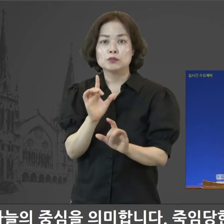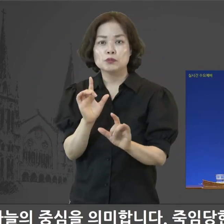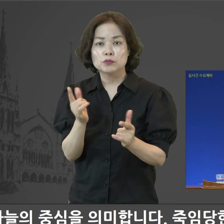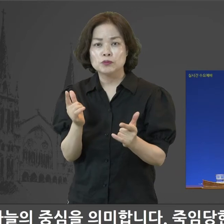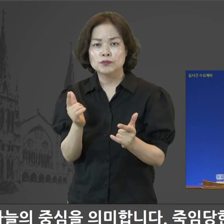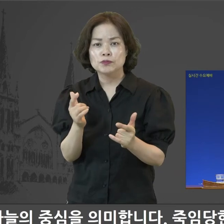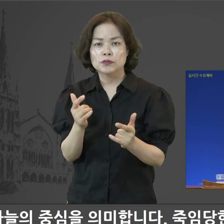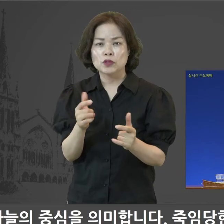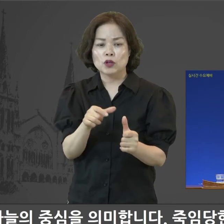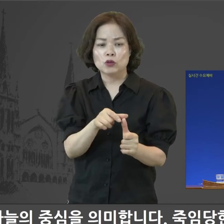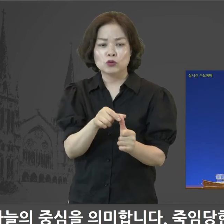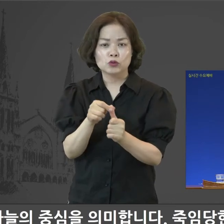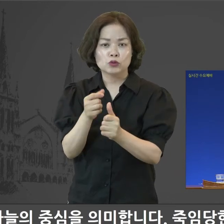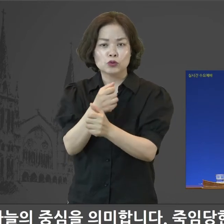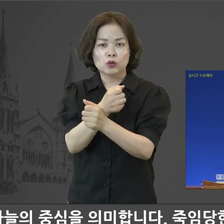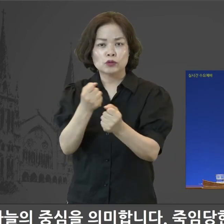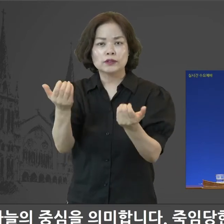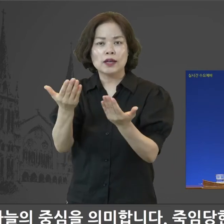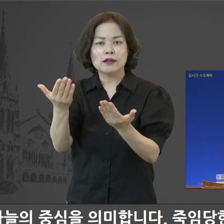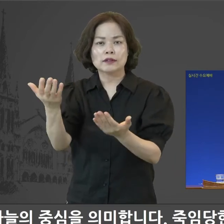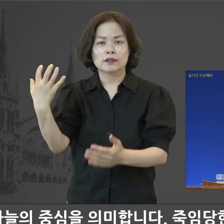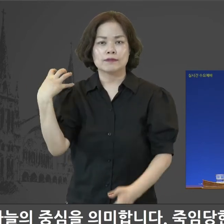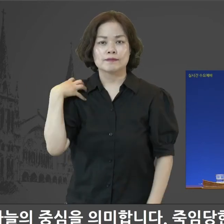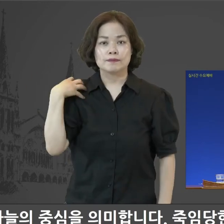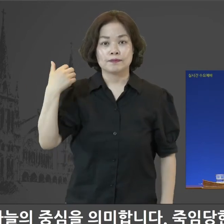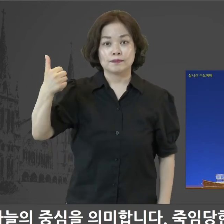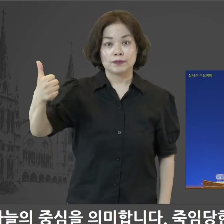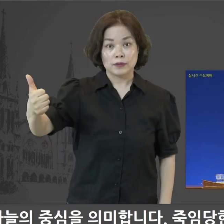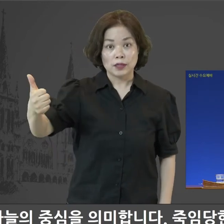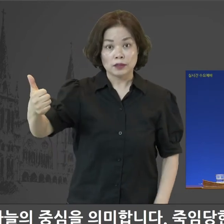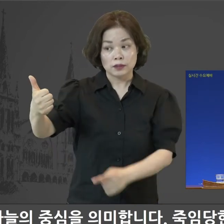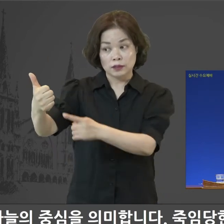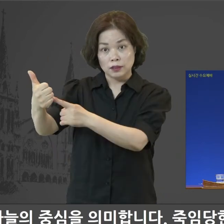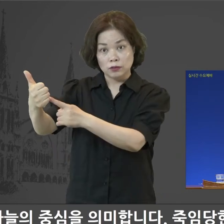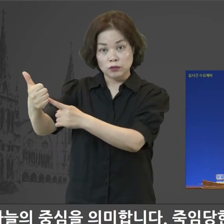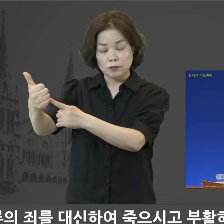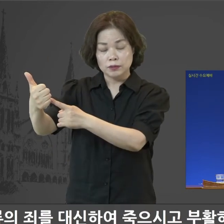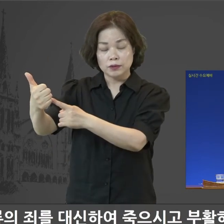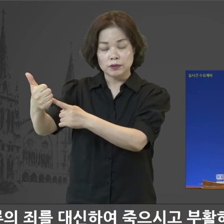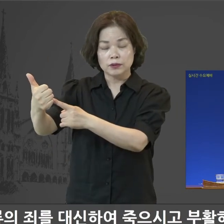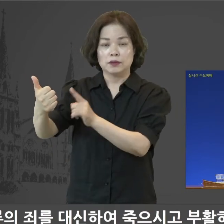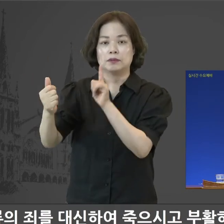구속 역사의 중심에 계시다는 것을 말씀하고 있는 것입니다.